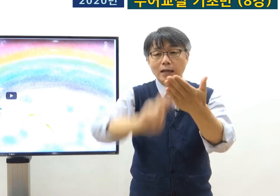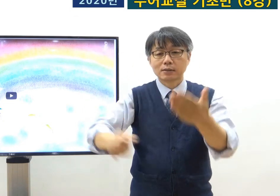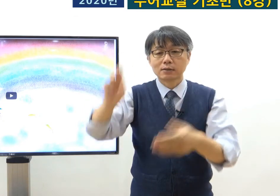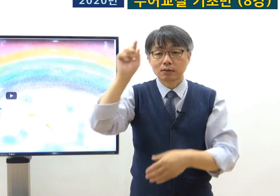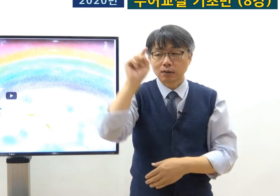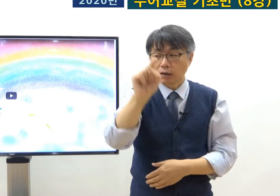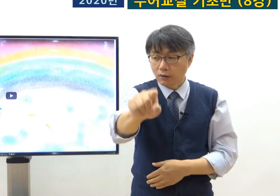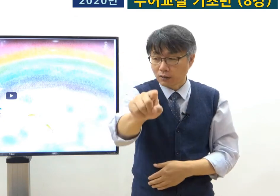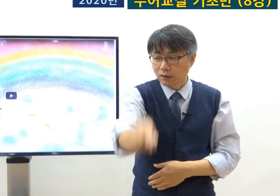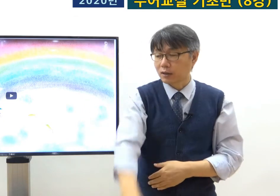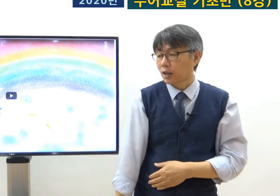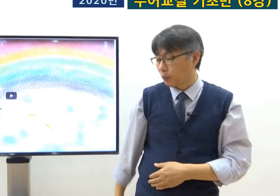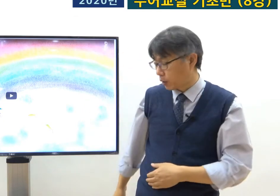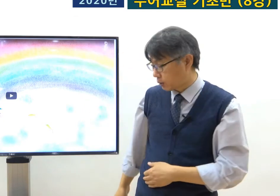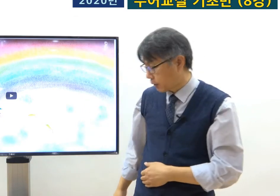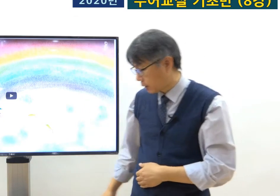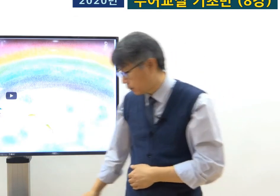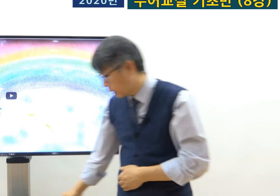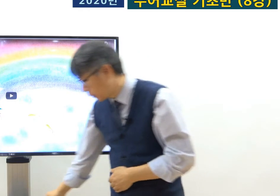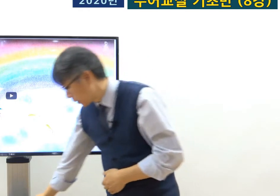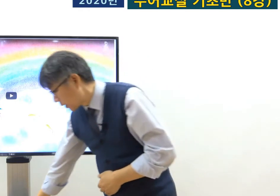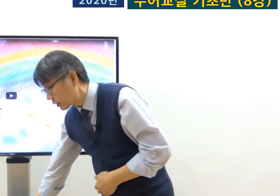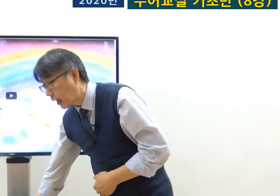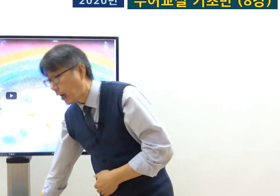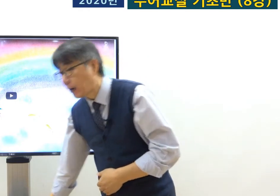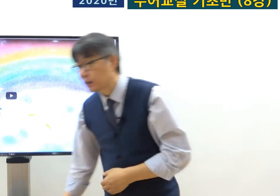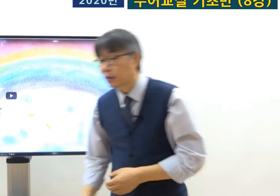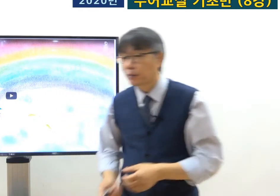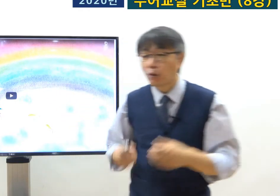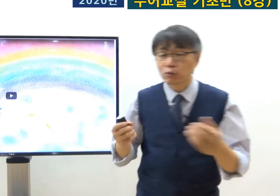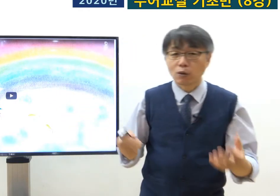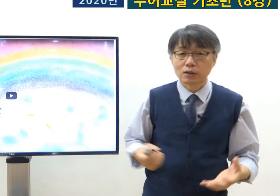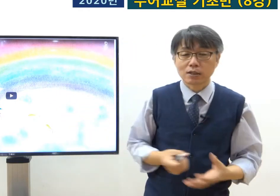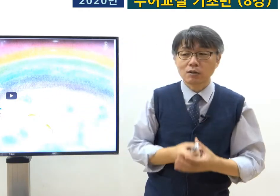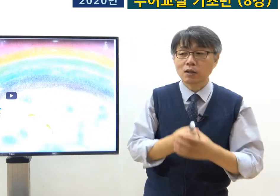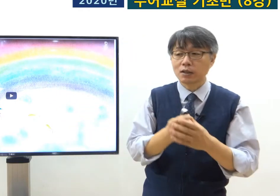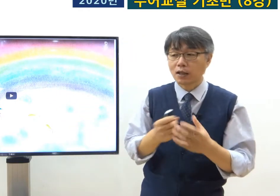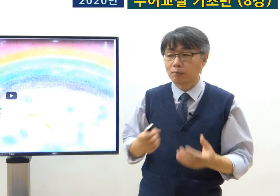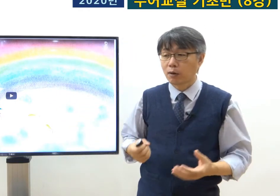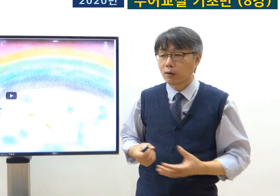노래하는 것. 이렇게 표현하시면 되겠습니다. 자, 배웠죠? 이제 천천히 한번